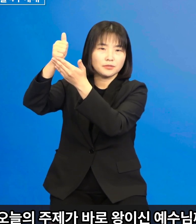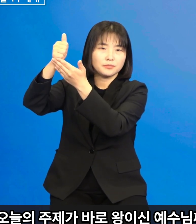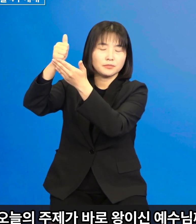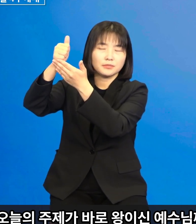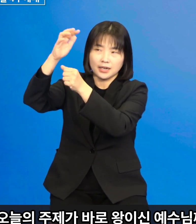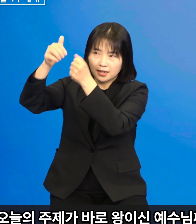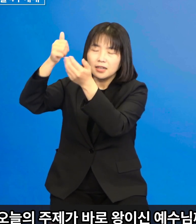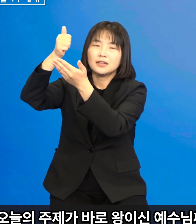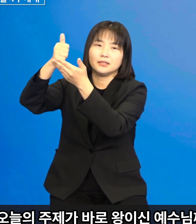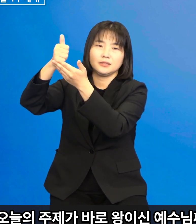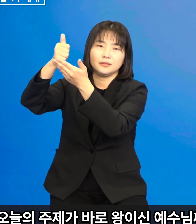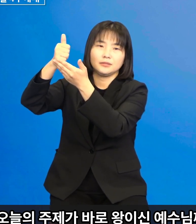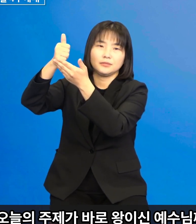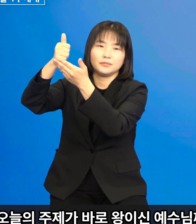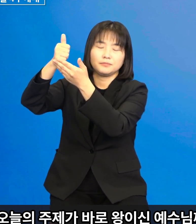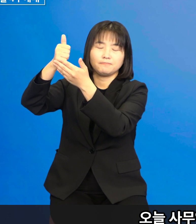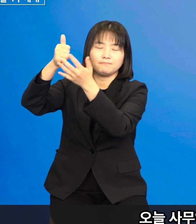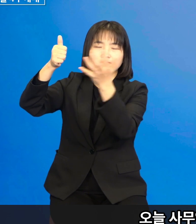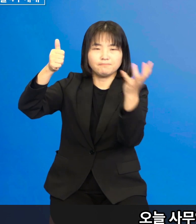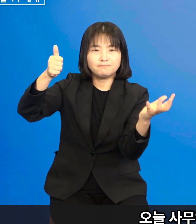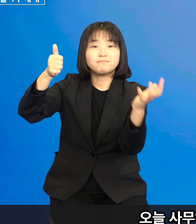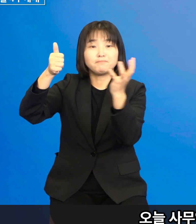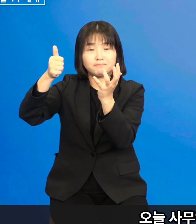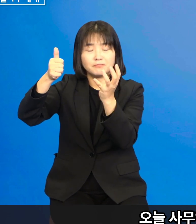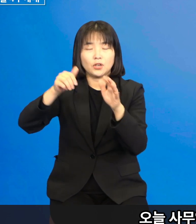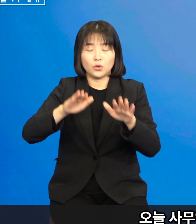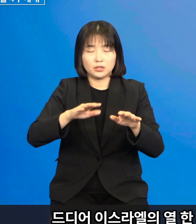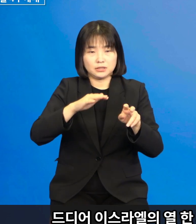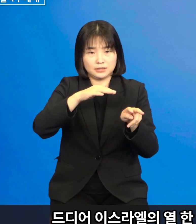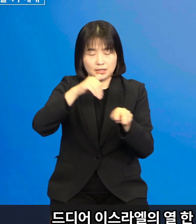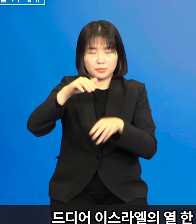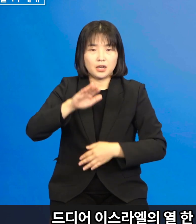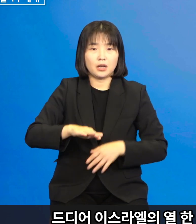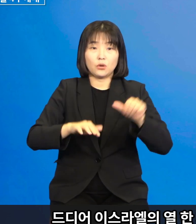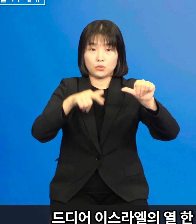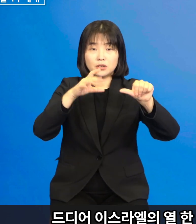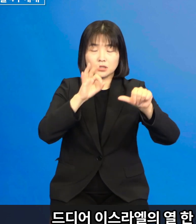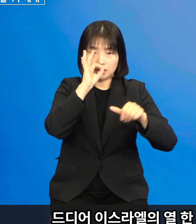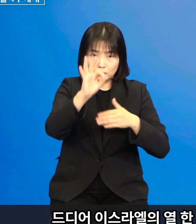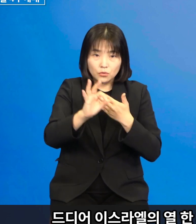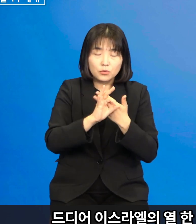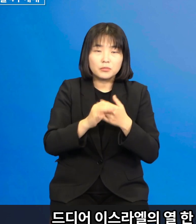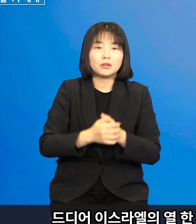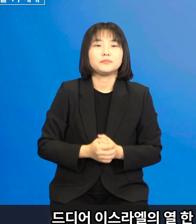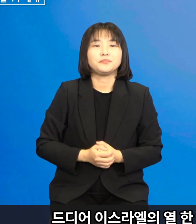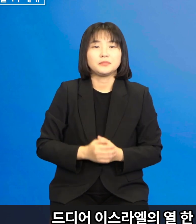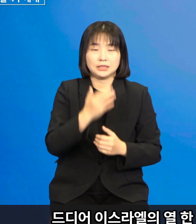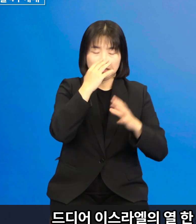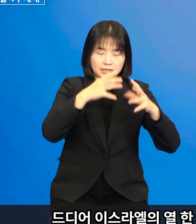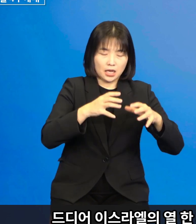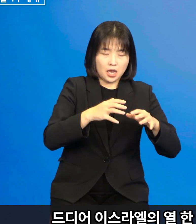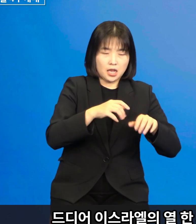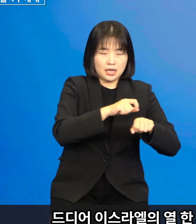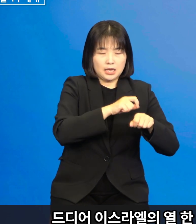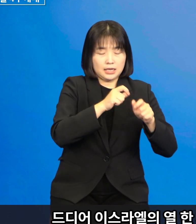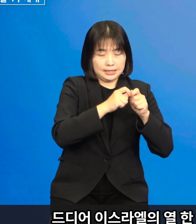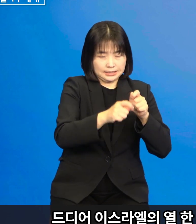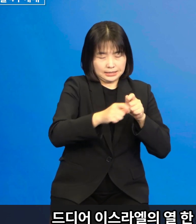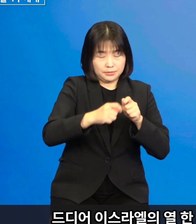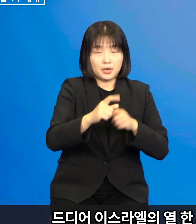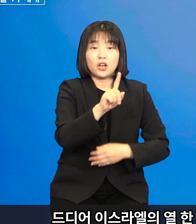하나님께 나와온다는 것입니다. 오늘 사무엘하 5장에 보면 드디어 이스라엘의 11지파